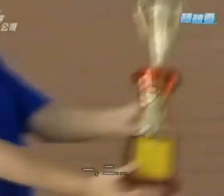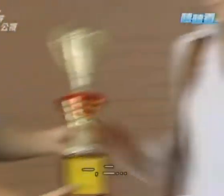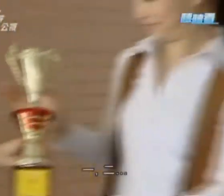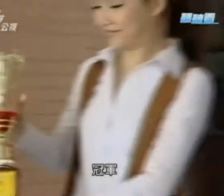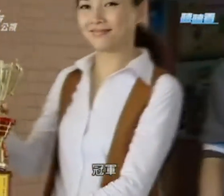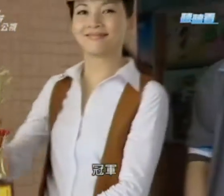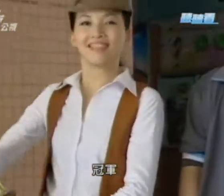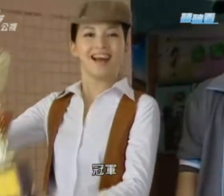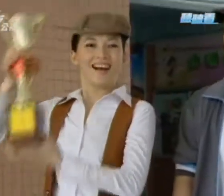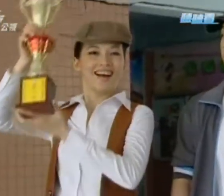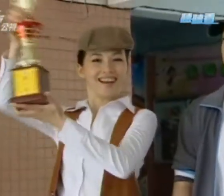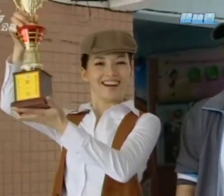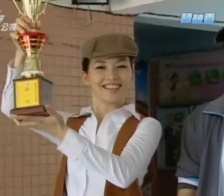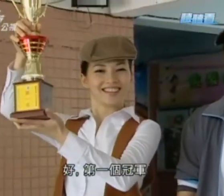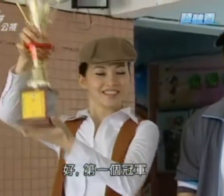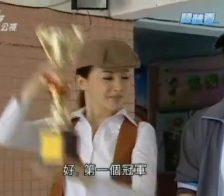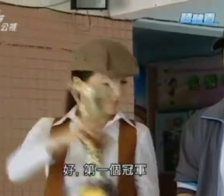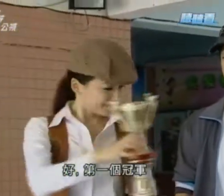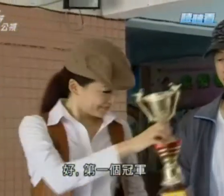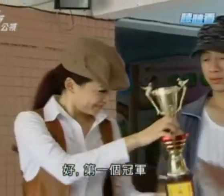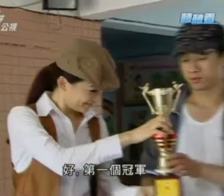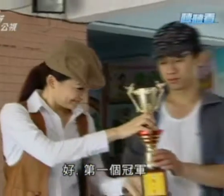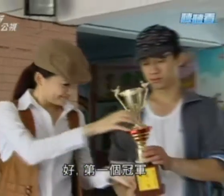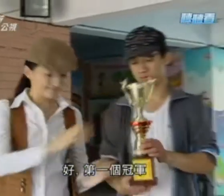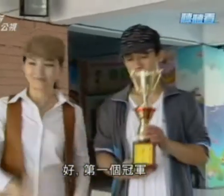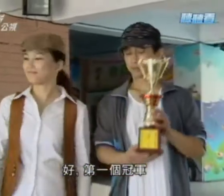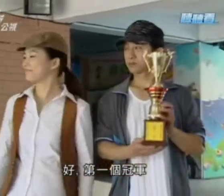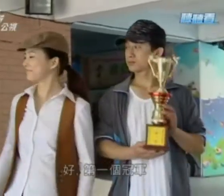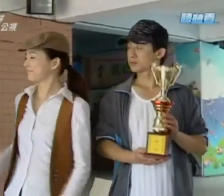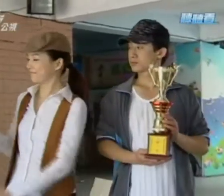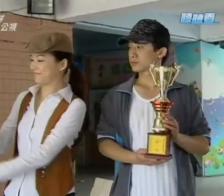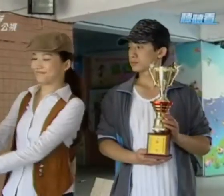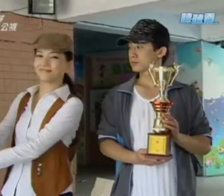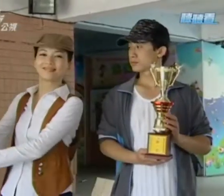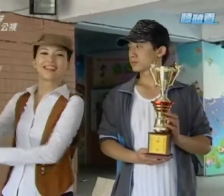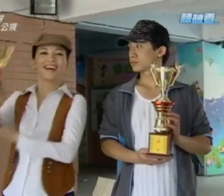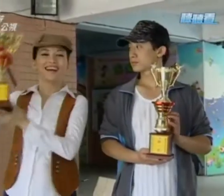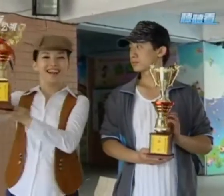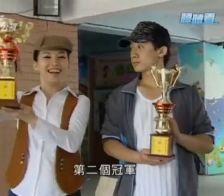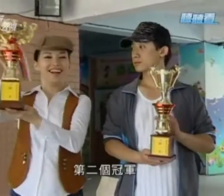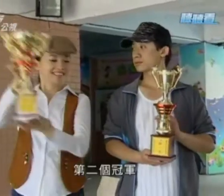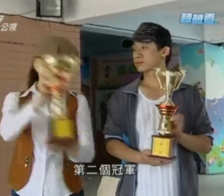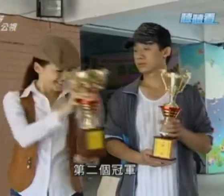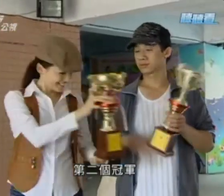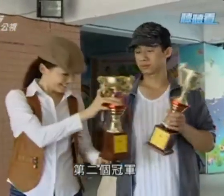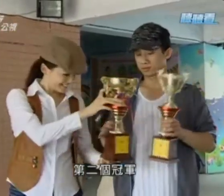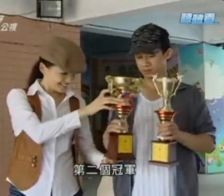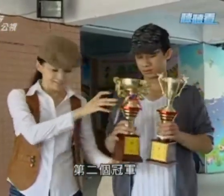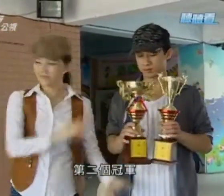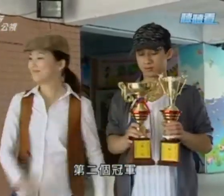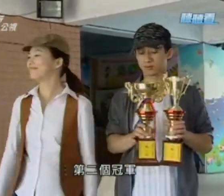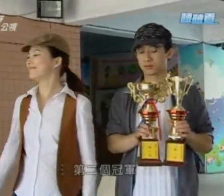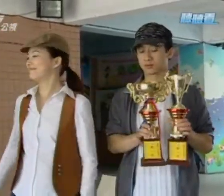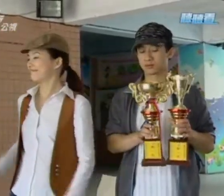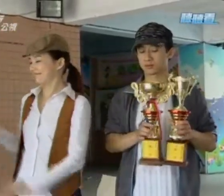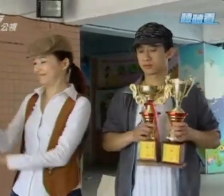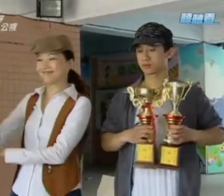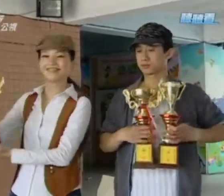冠军。 好。第一个冠军，第二个冠军，